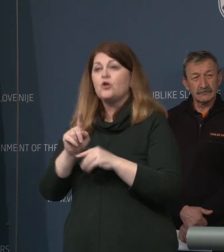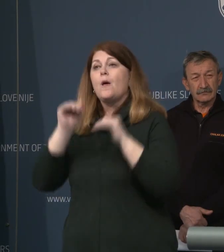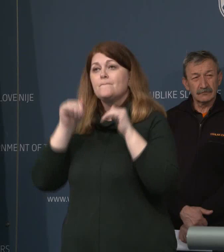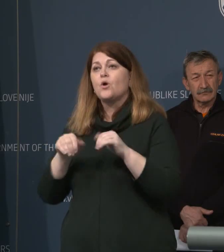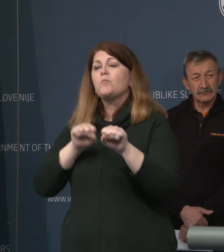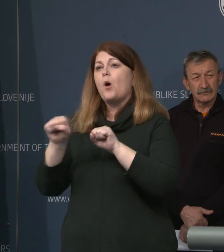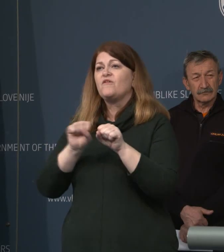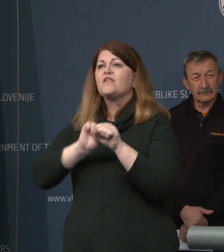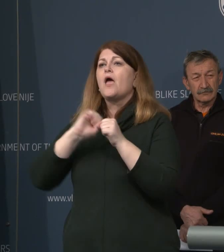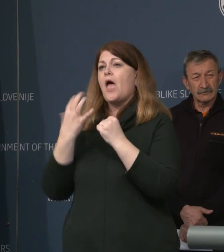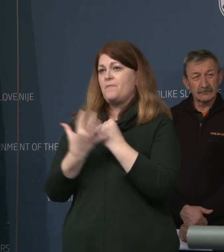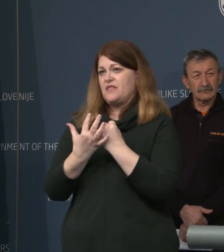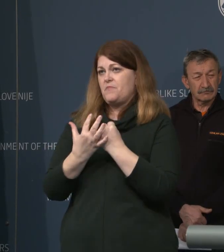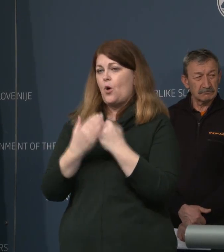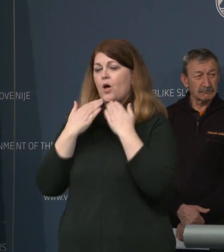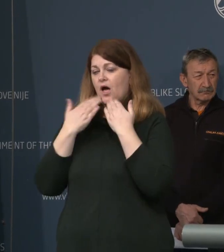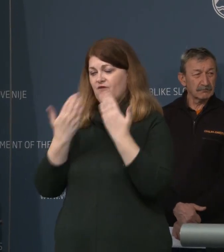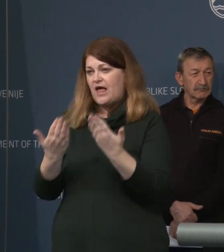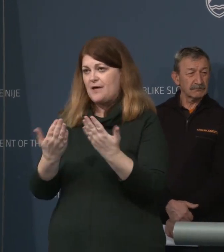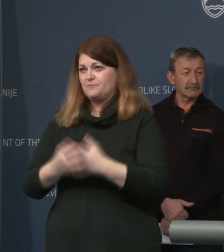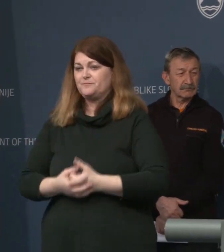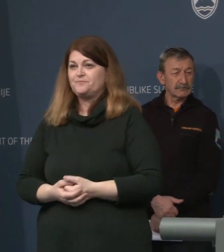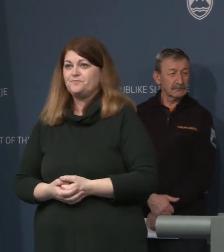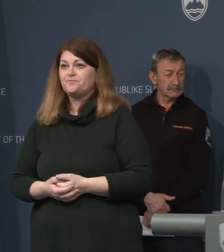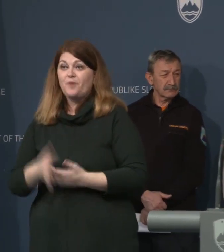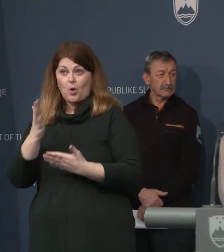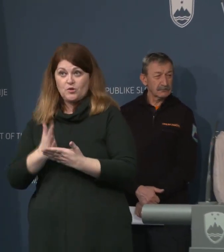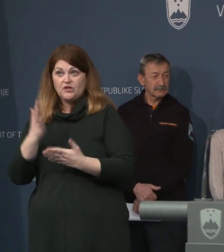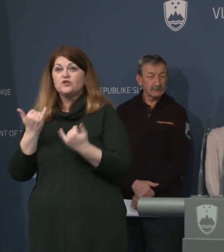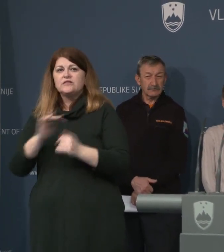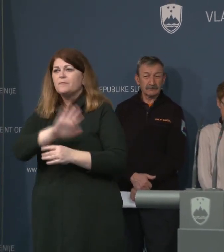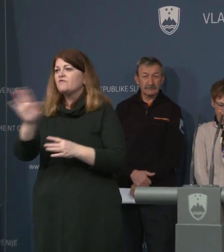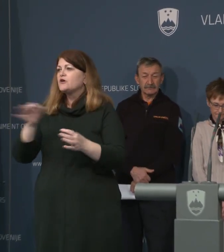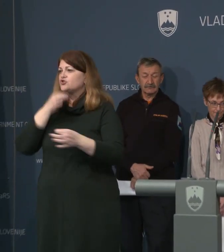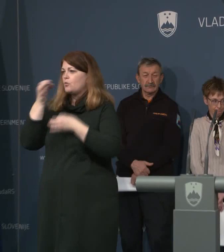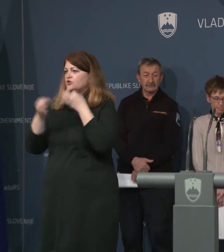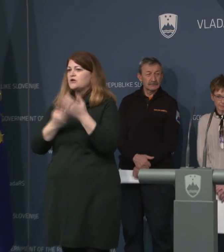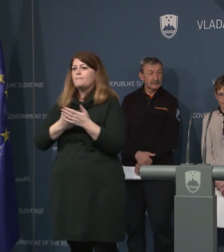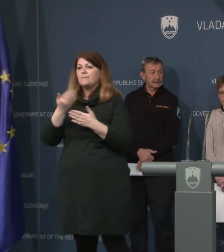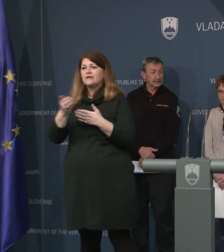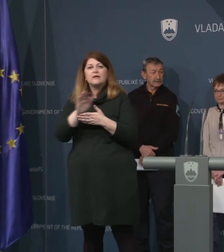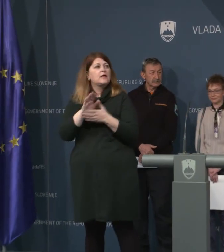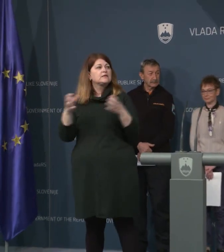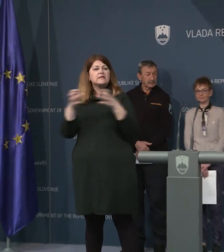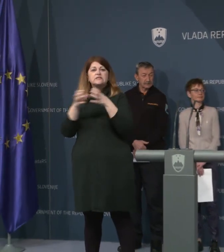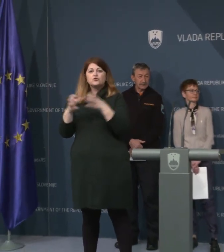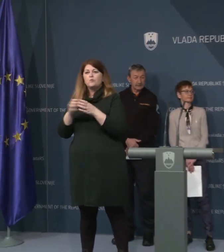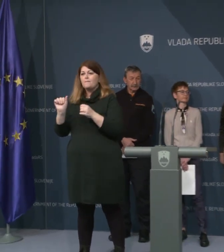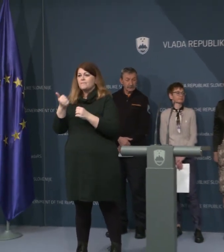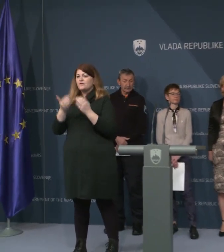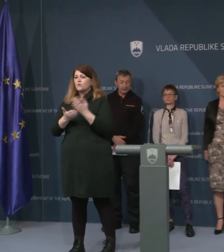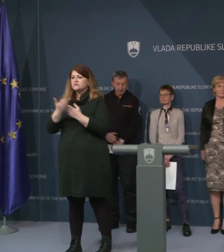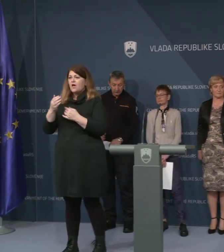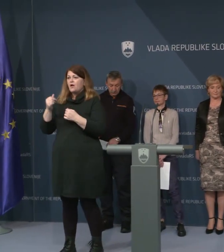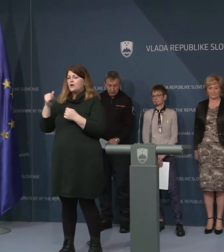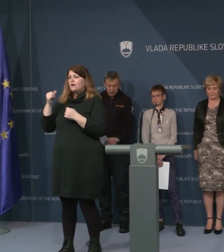moramo obvladati epidemijo. Hvala lepa. Hvala, odlično. Zdaj pa vaše vprašanje. Predlagam, da mogoče združujemo najprej za